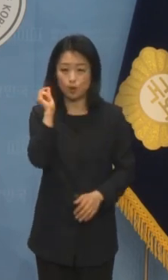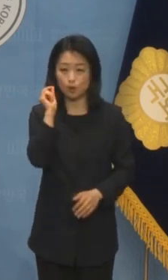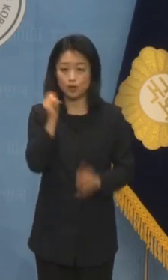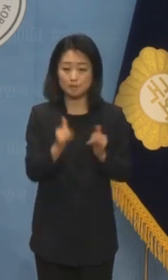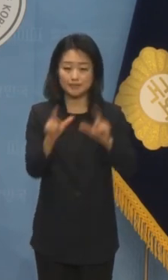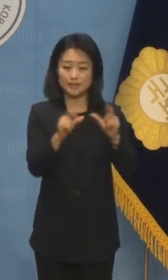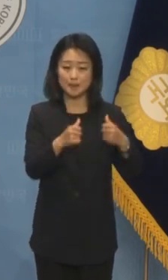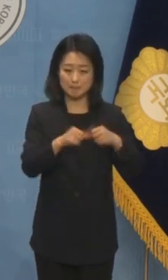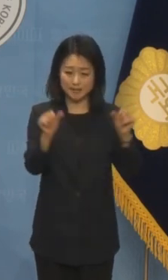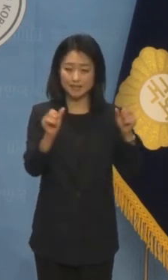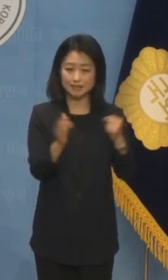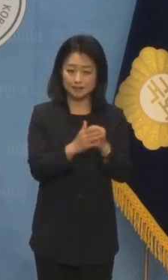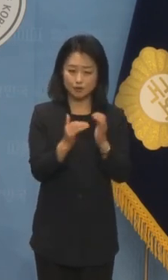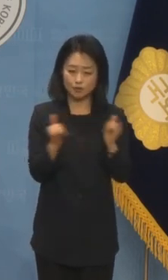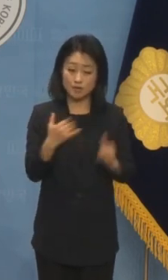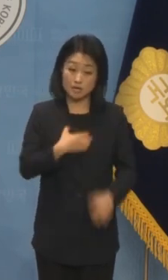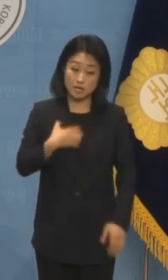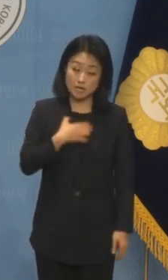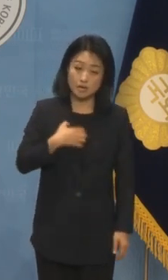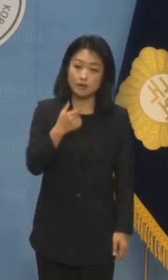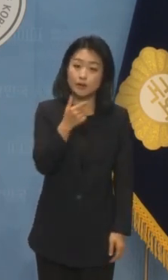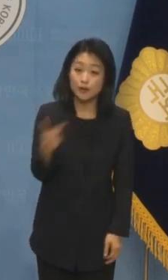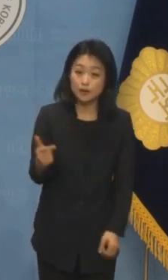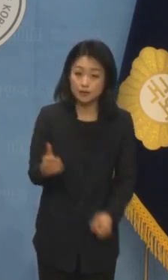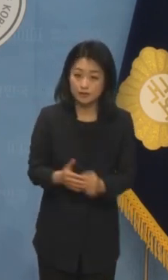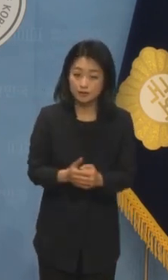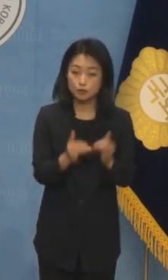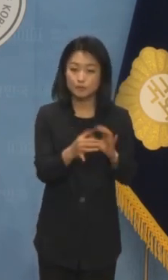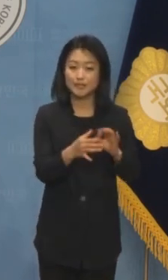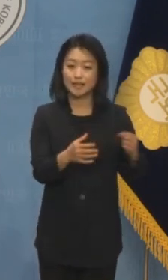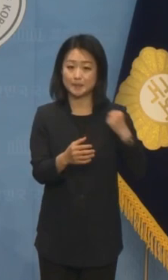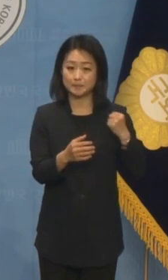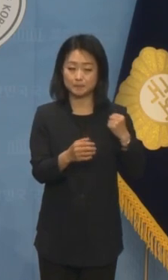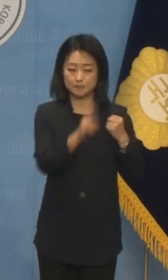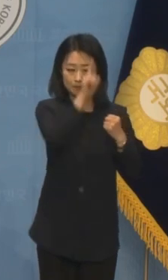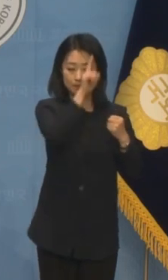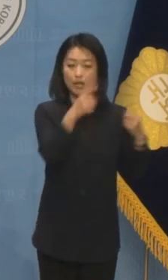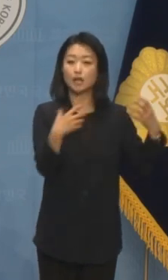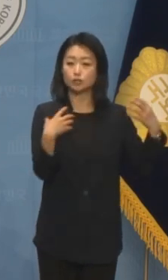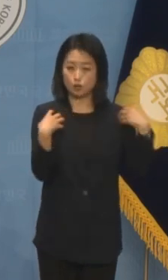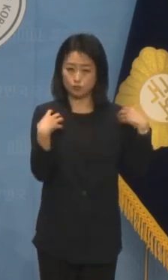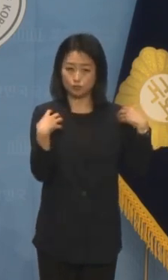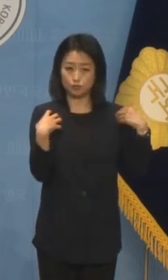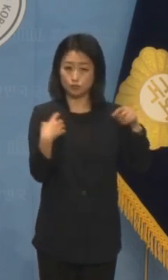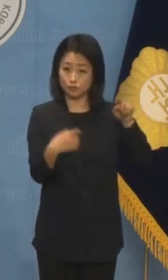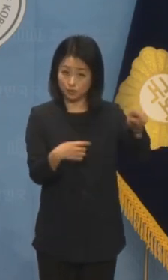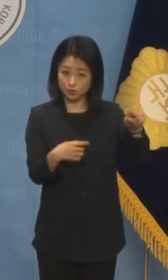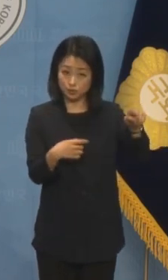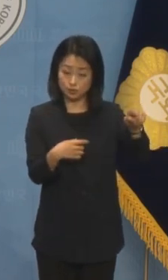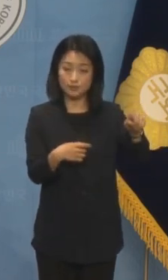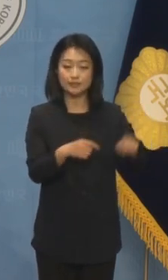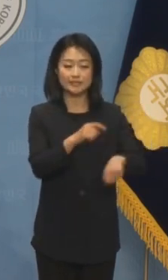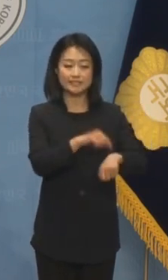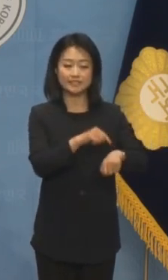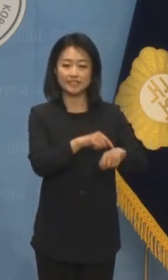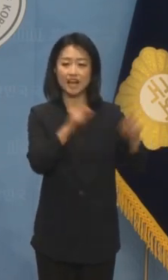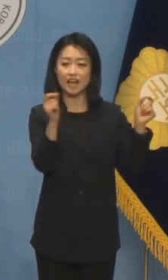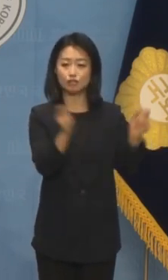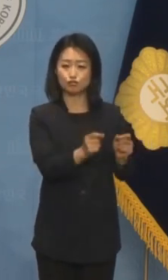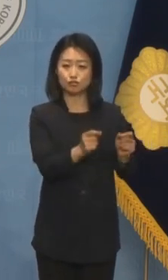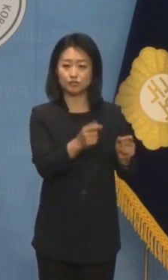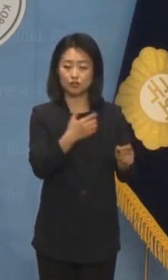민생 파탄으로 신음하는 날이 늘어나는 만큼 국민의힘과 윤석열 정권의 시간은 줄어들 것임을